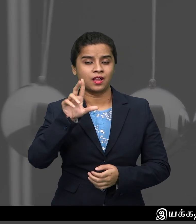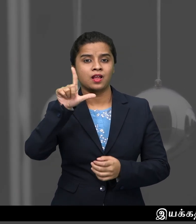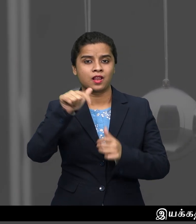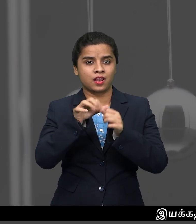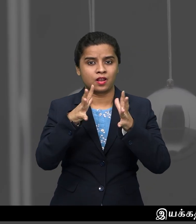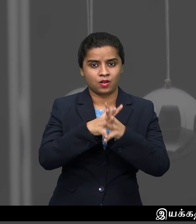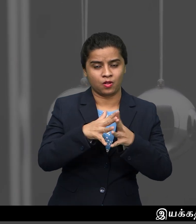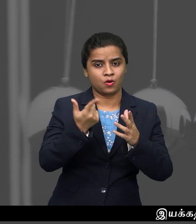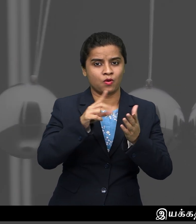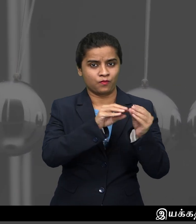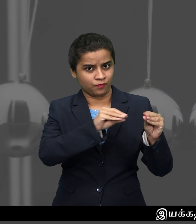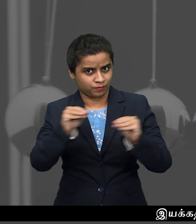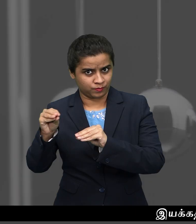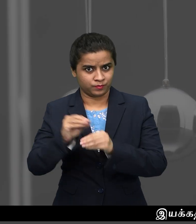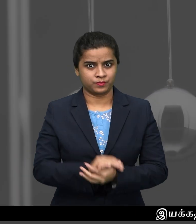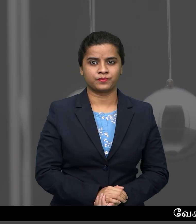இயக்கத்தின் மூன்றாவது விதி